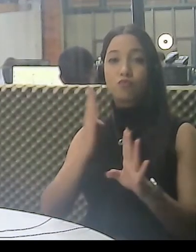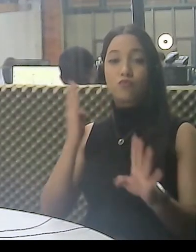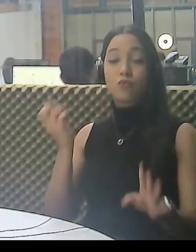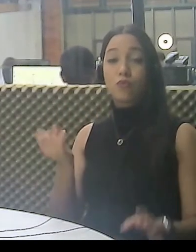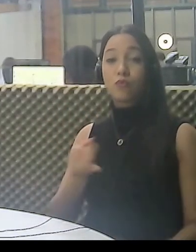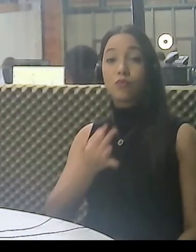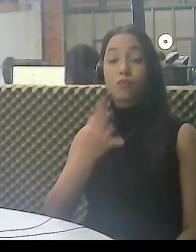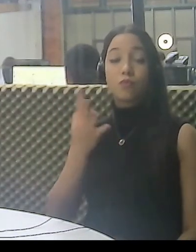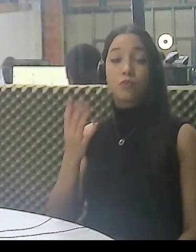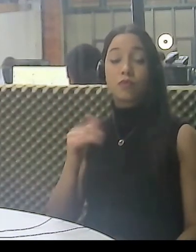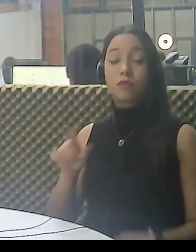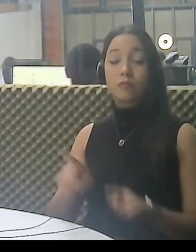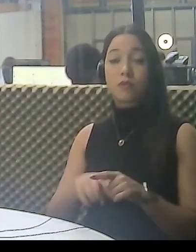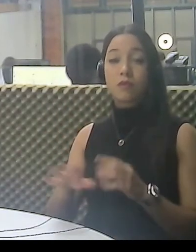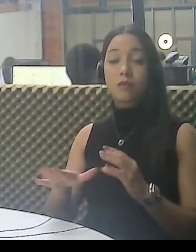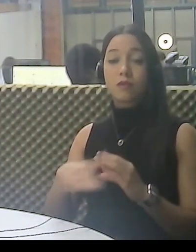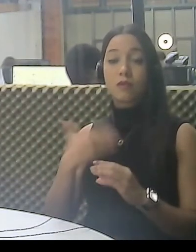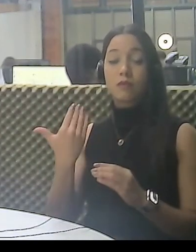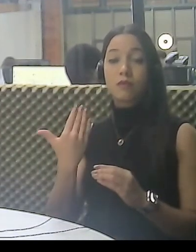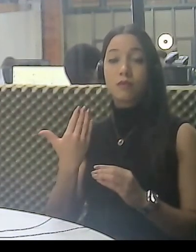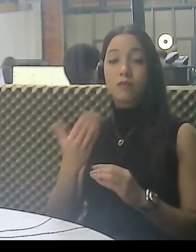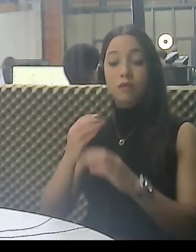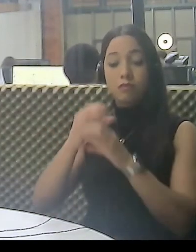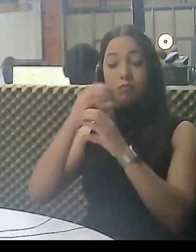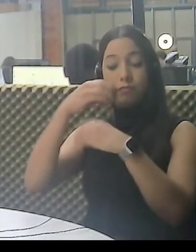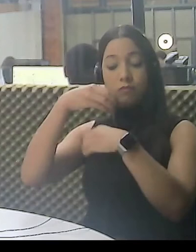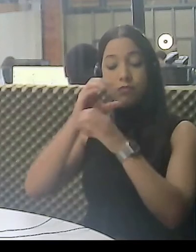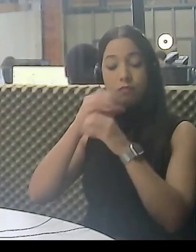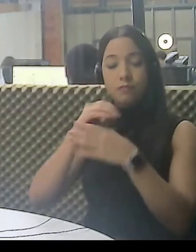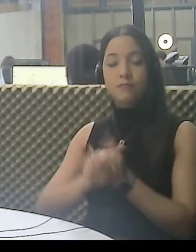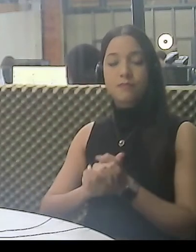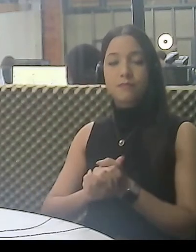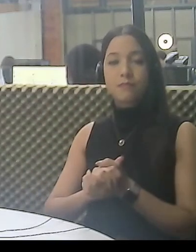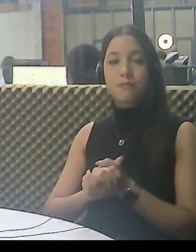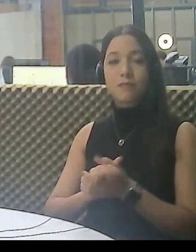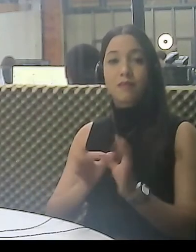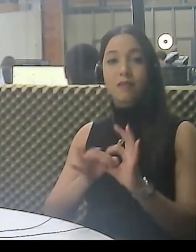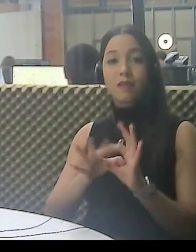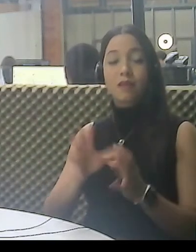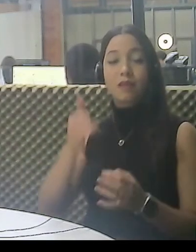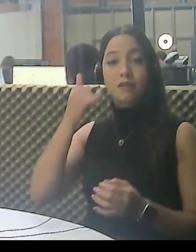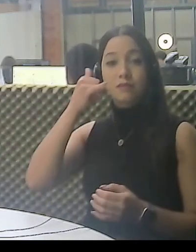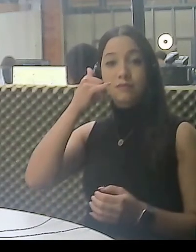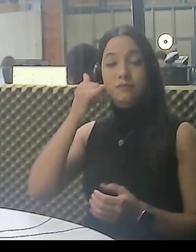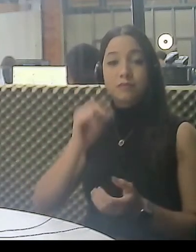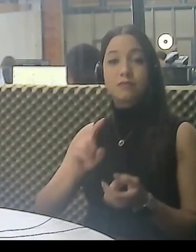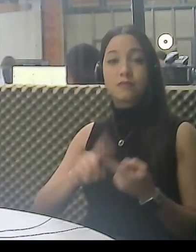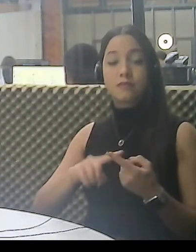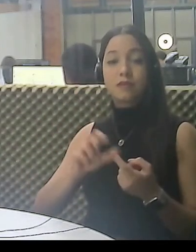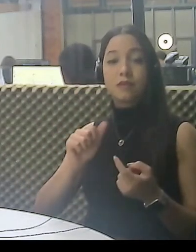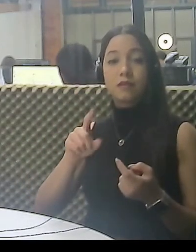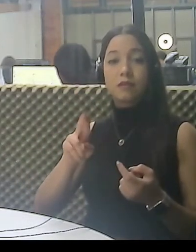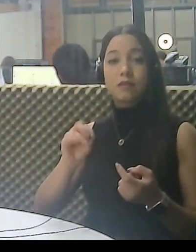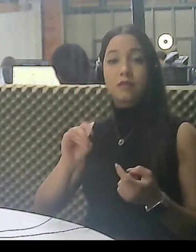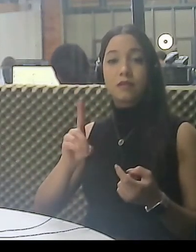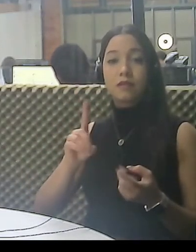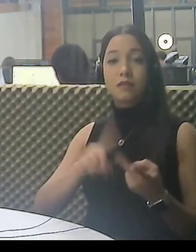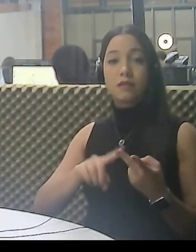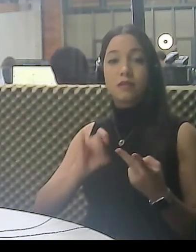receber notificações de consultas e exames. A ferramenta está disponível para celulares com sistema Android e